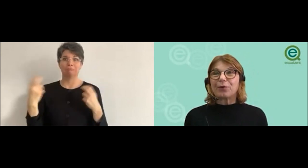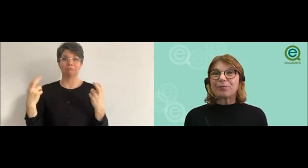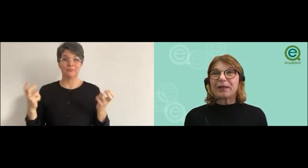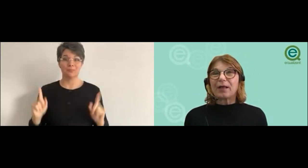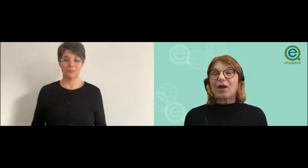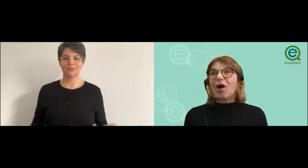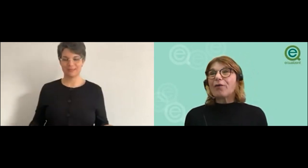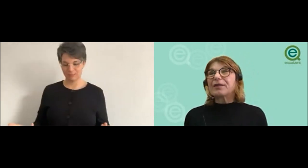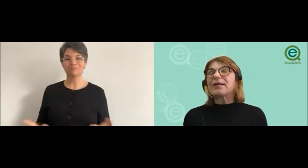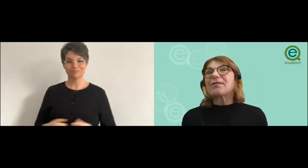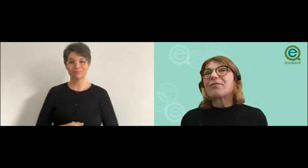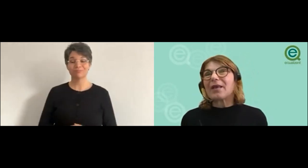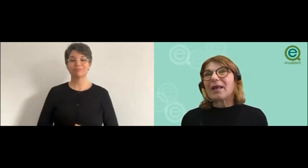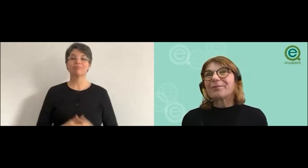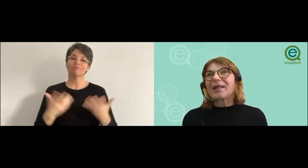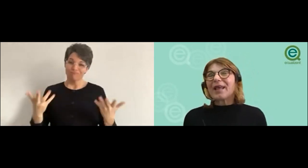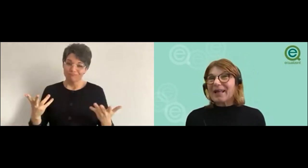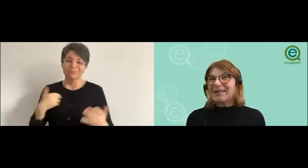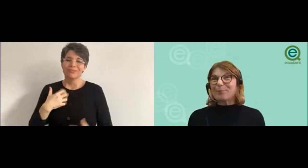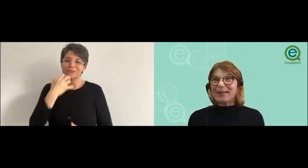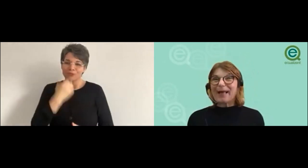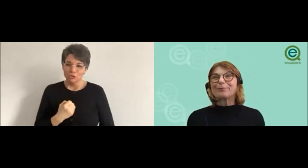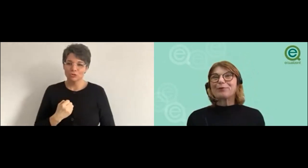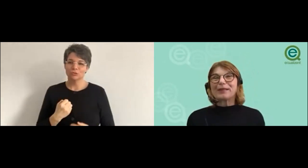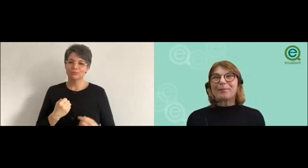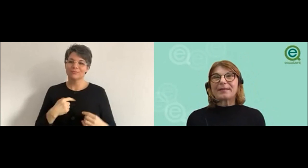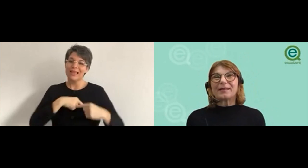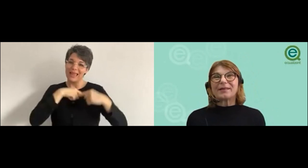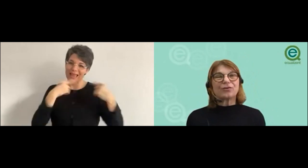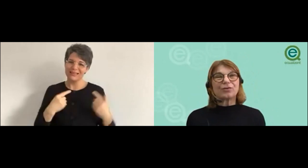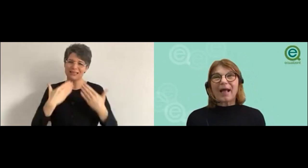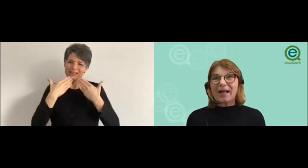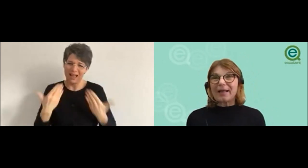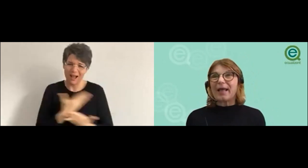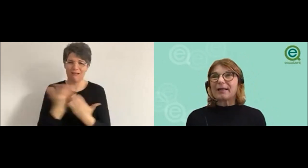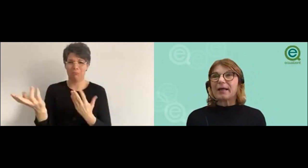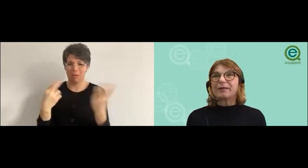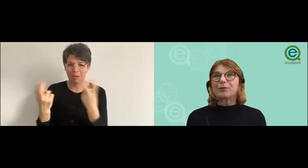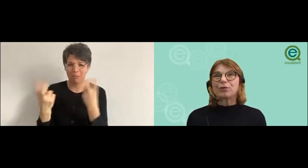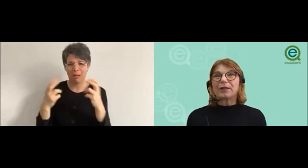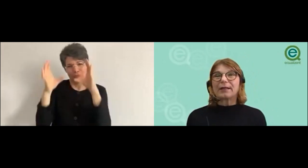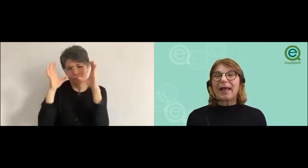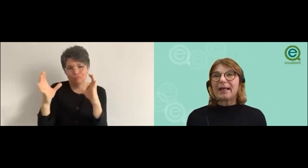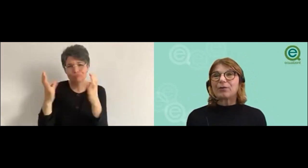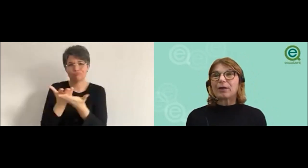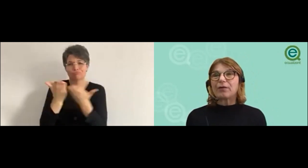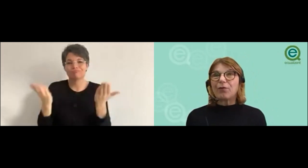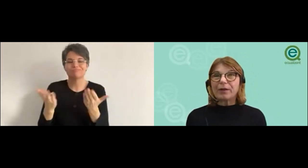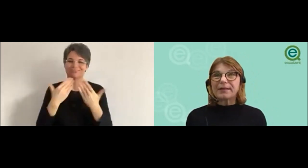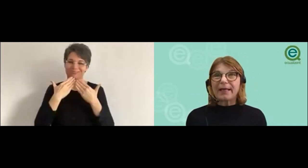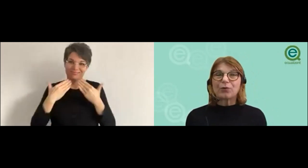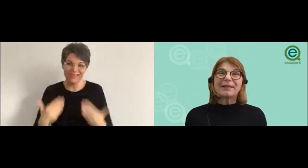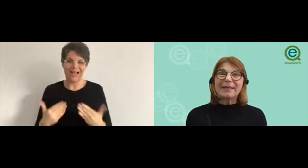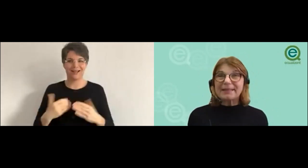ich möchte mich auf diesem Weg herzlich bedanken fürs Dabeisein, dass ihr so zahlreich unserer Einladung